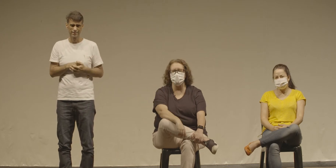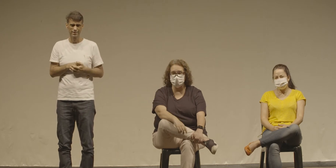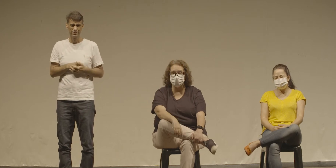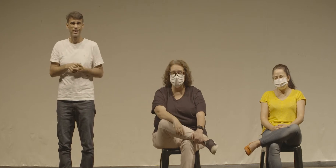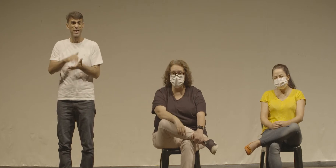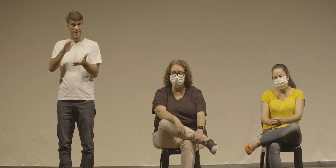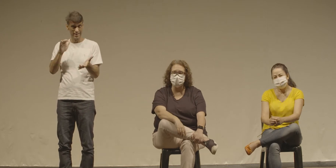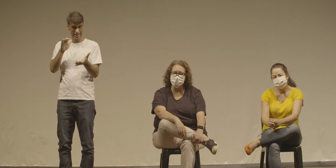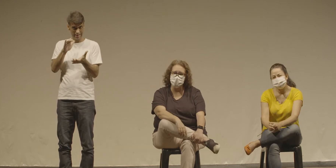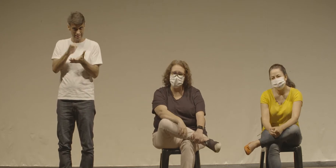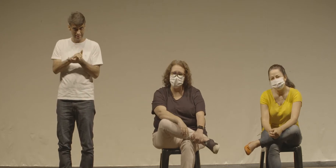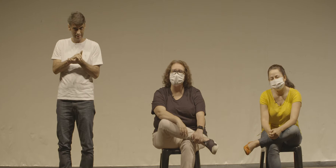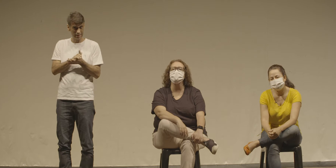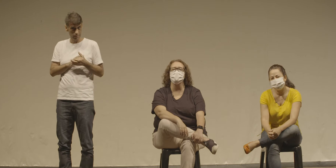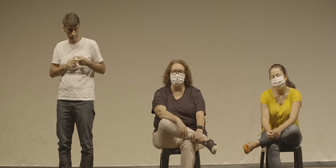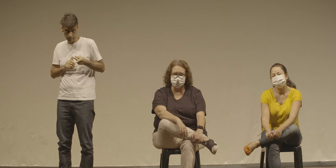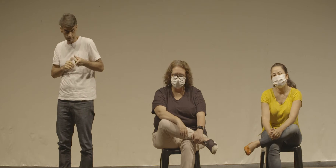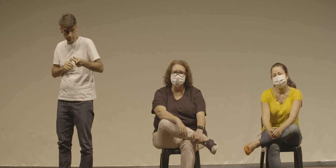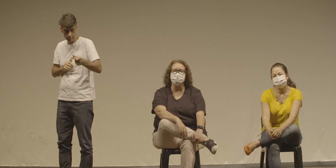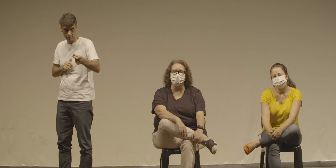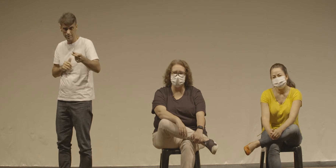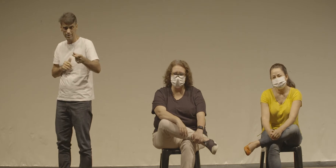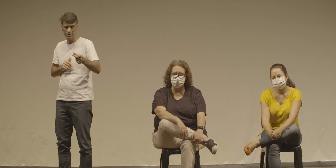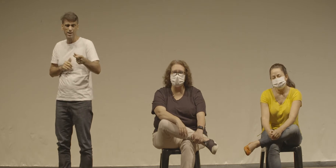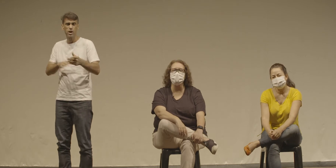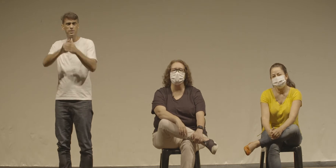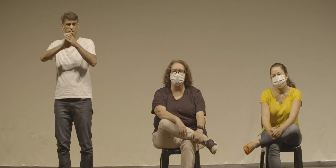casava assim, é pro resto da vida. Não tem